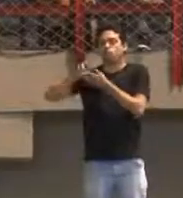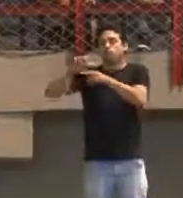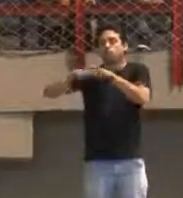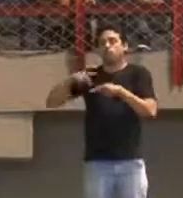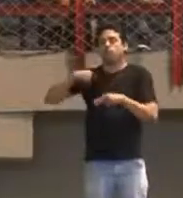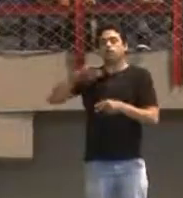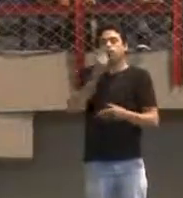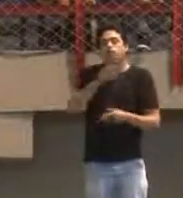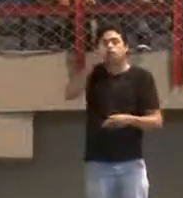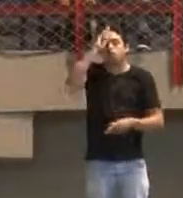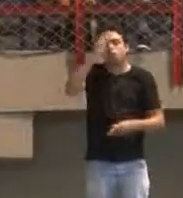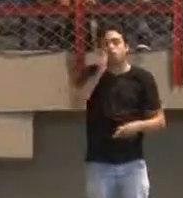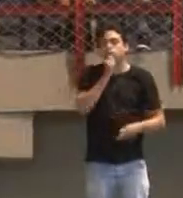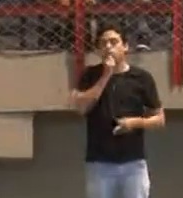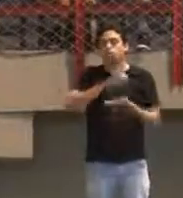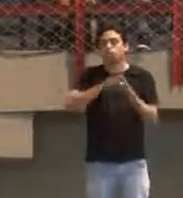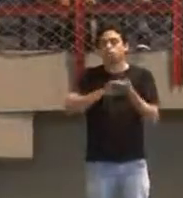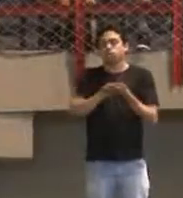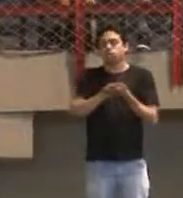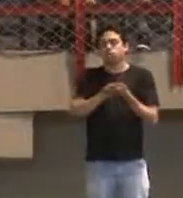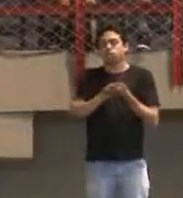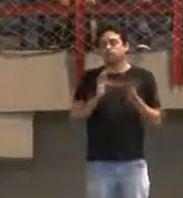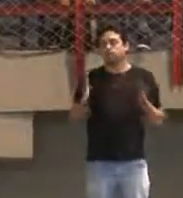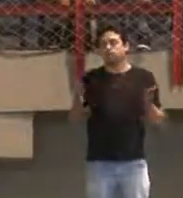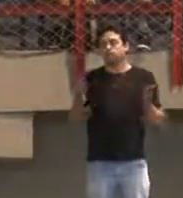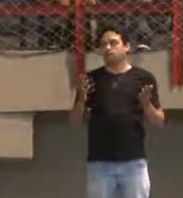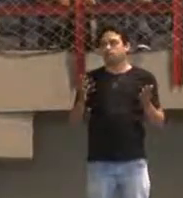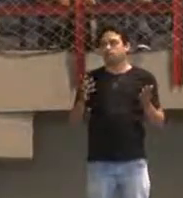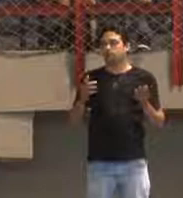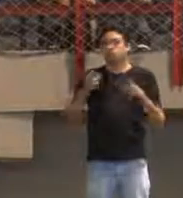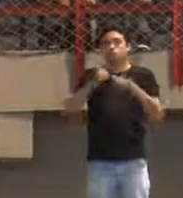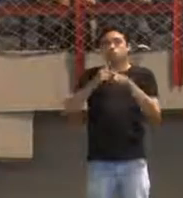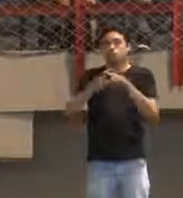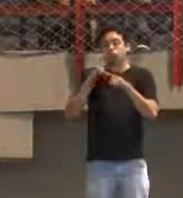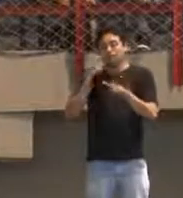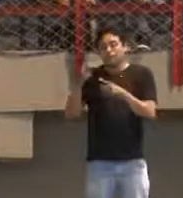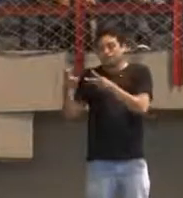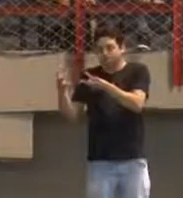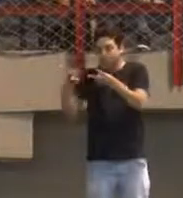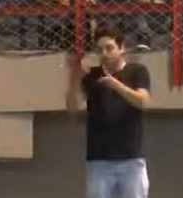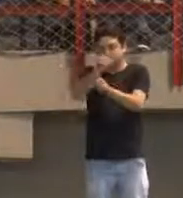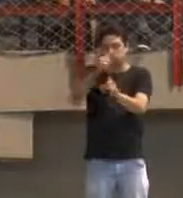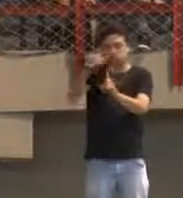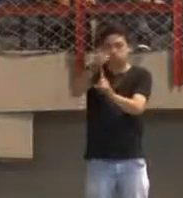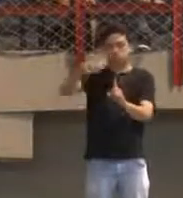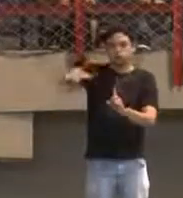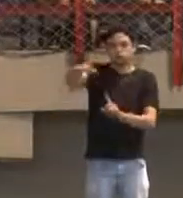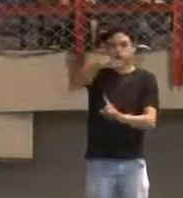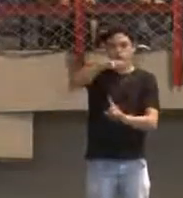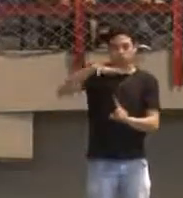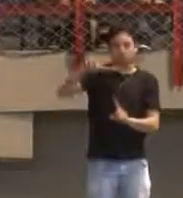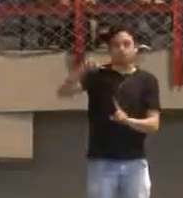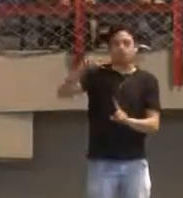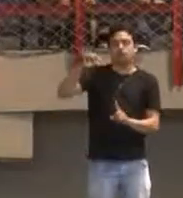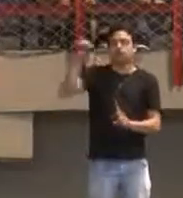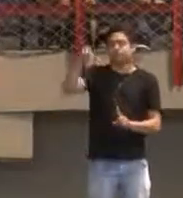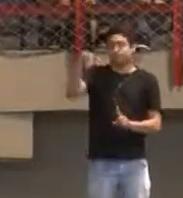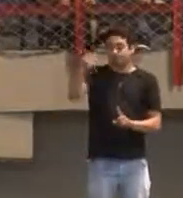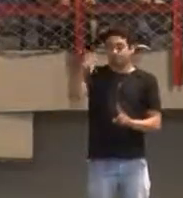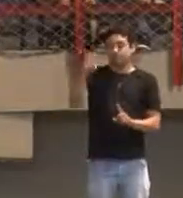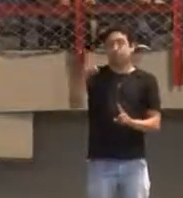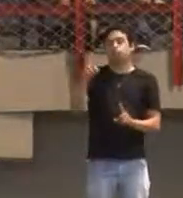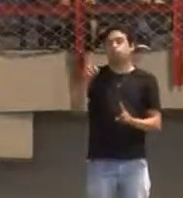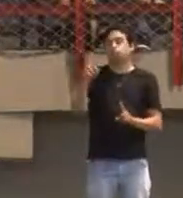vamos nem almoçar. Ele faz uma análise dessa sociedade lisboeta, o Antero